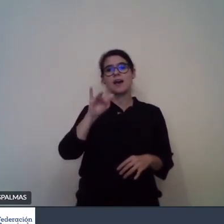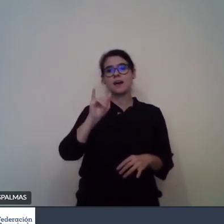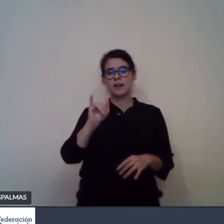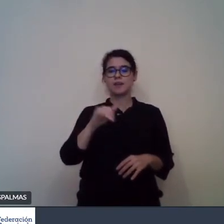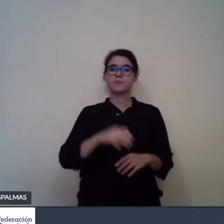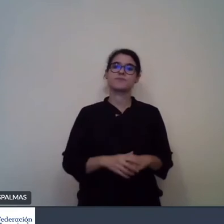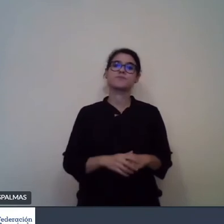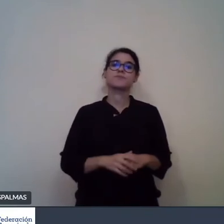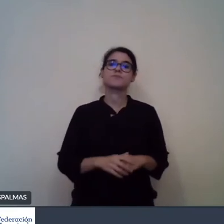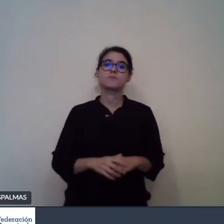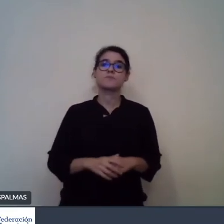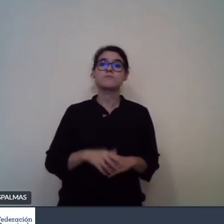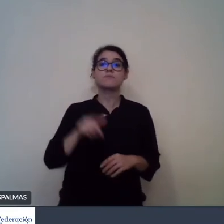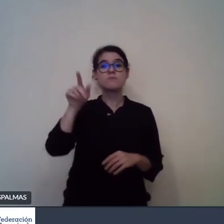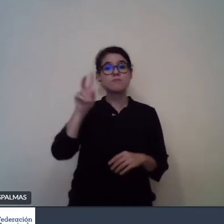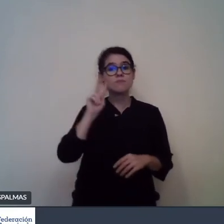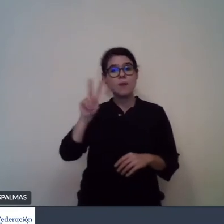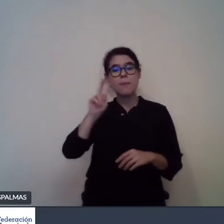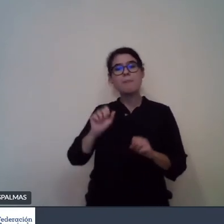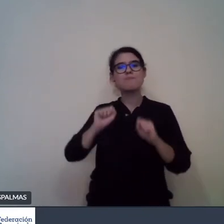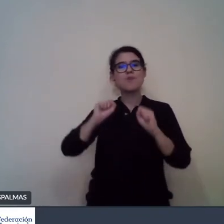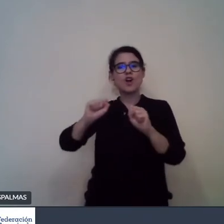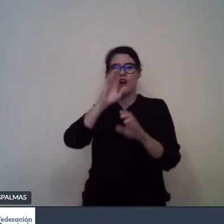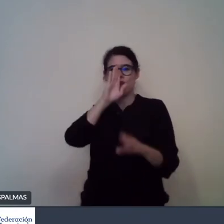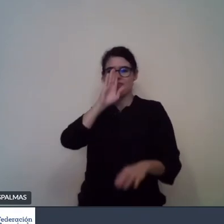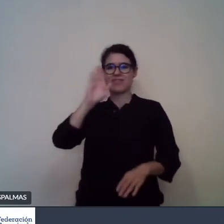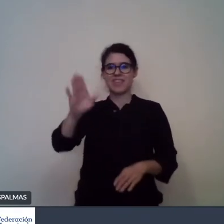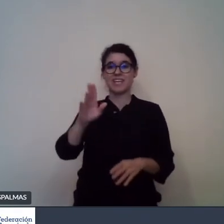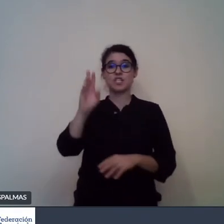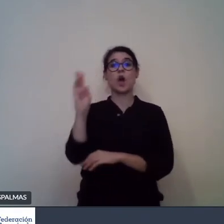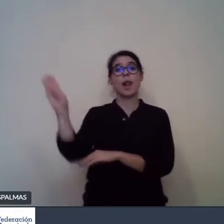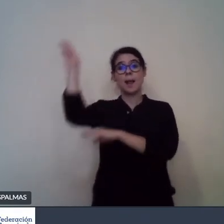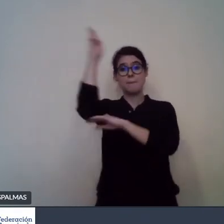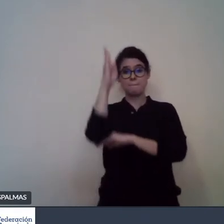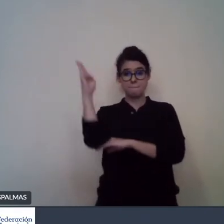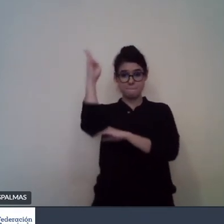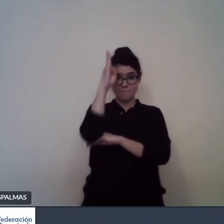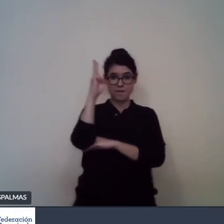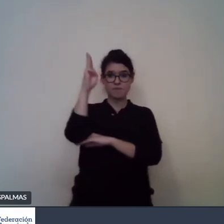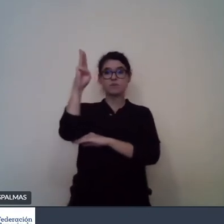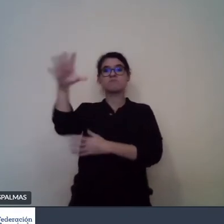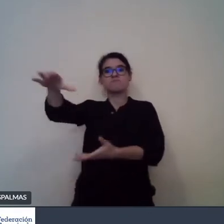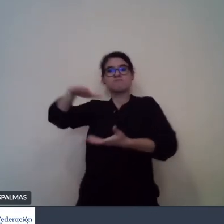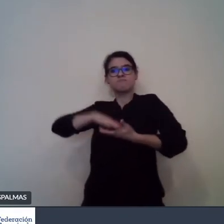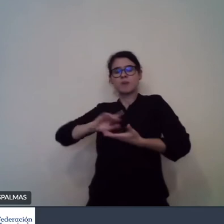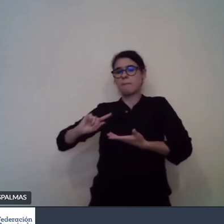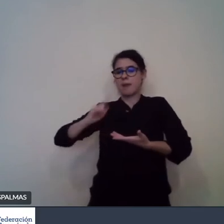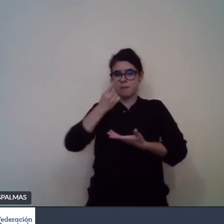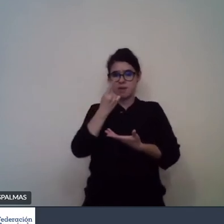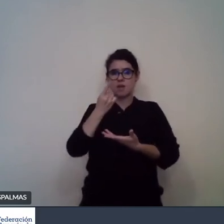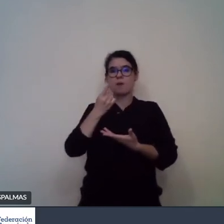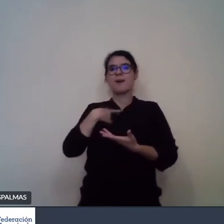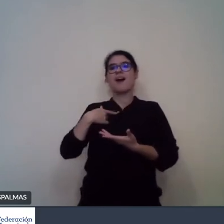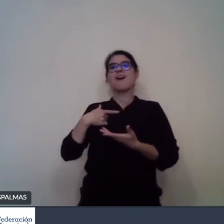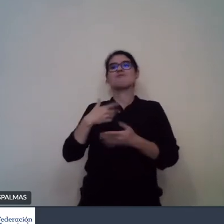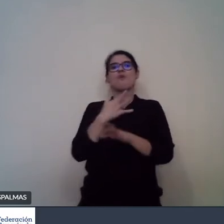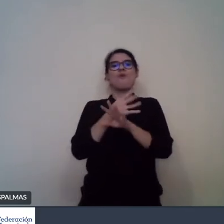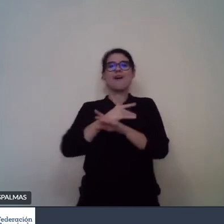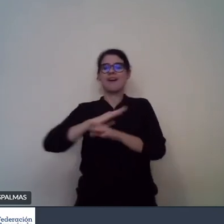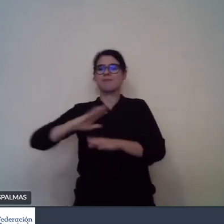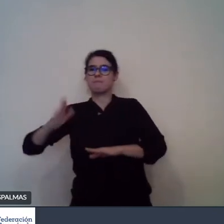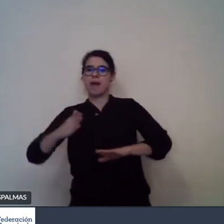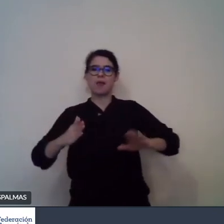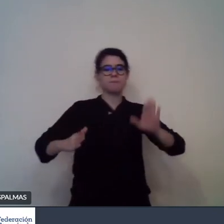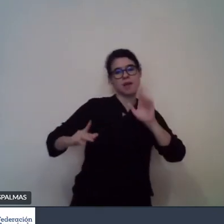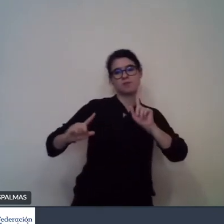Gira el balón, bloqueo directo al pivot que ha recibido en primer lugar para jugar un mano a mano. Aquí abajo tenemos un